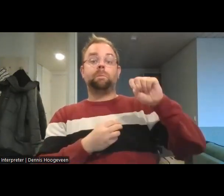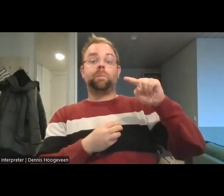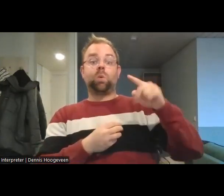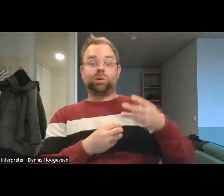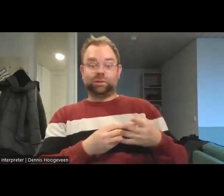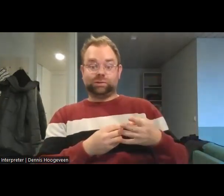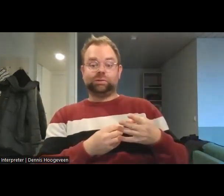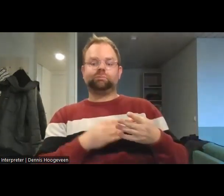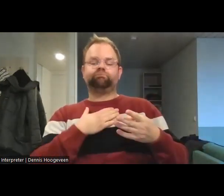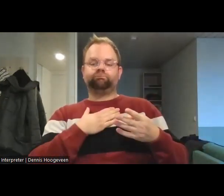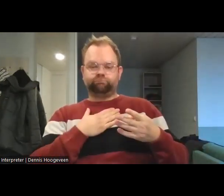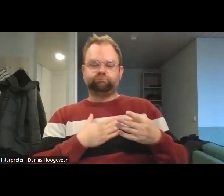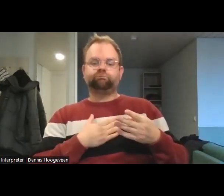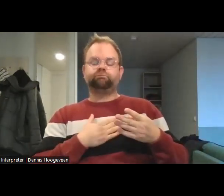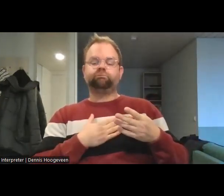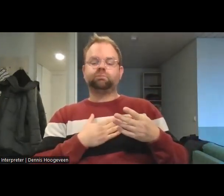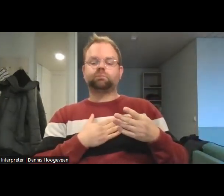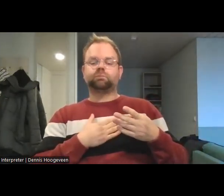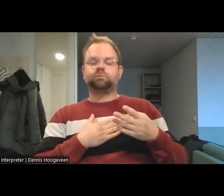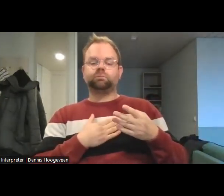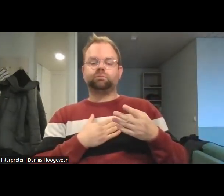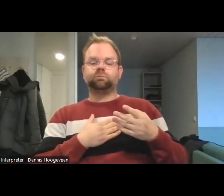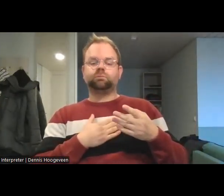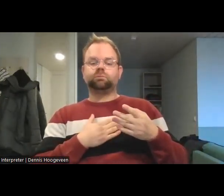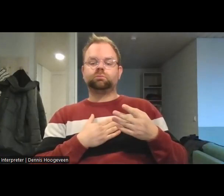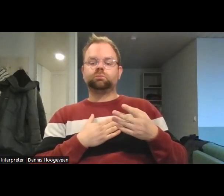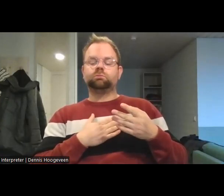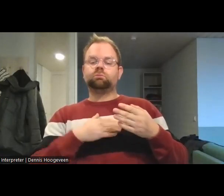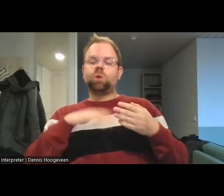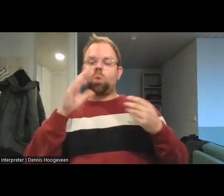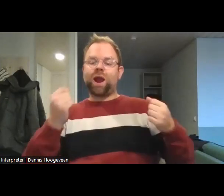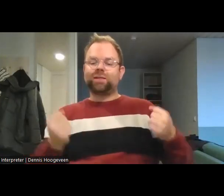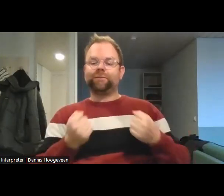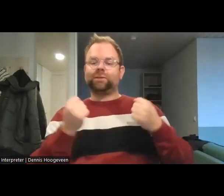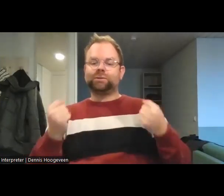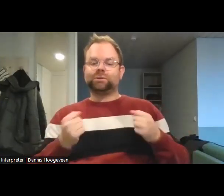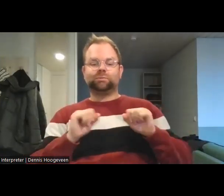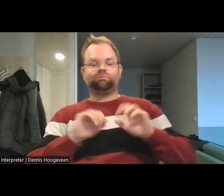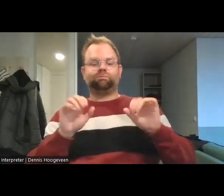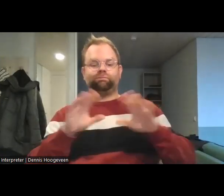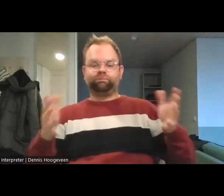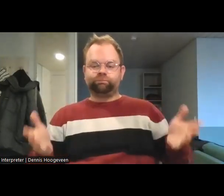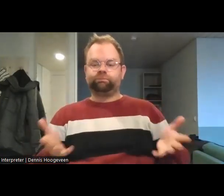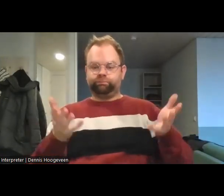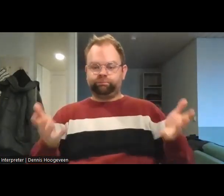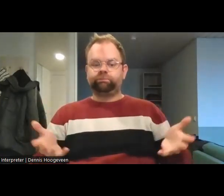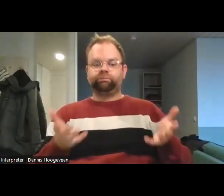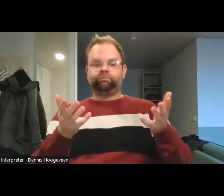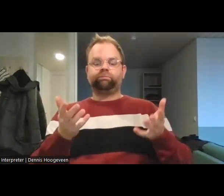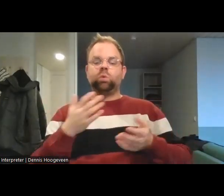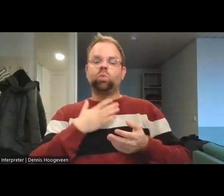Al-Rachid a mentionné dans le chat les priorités qui incluent la promotion des activités afin